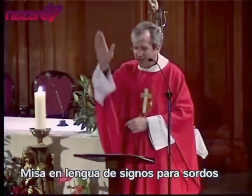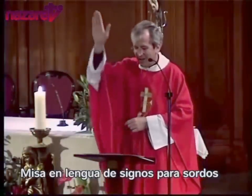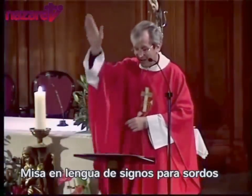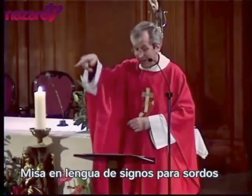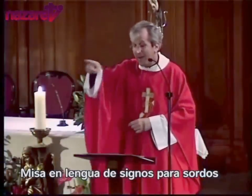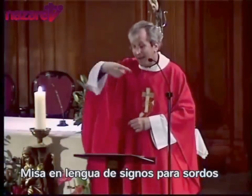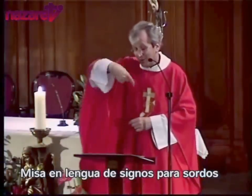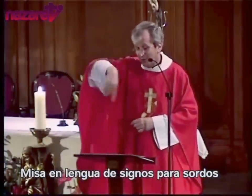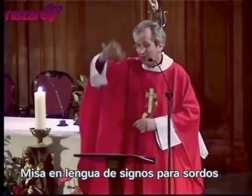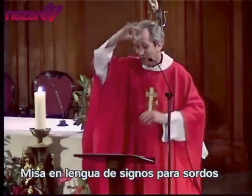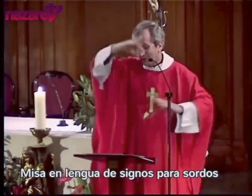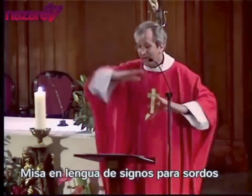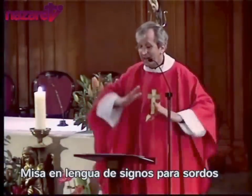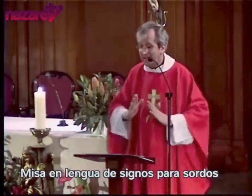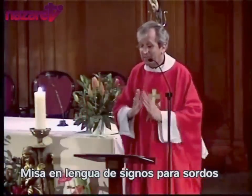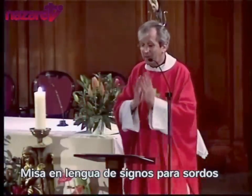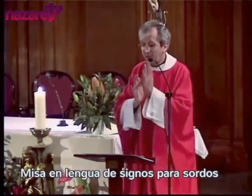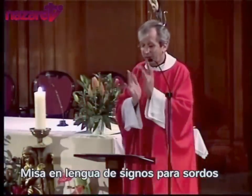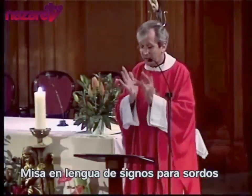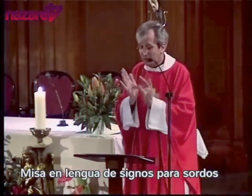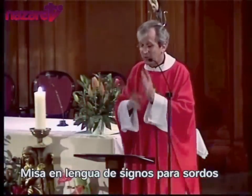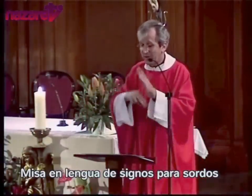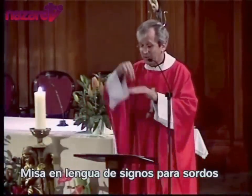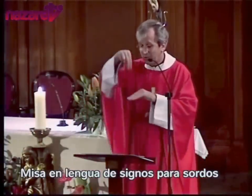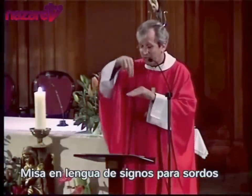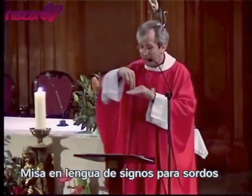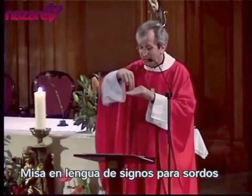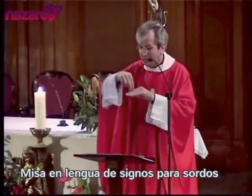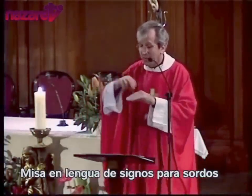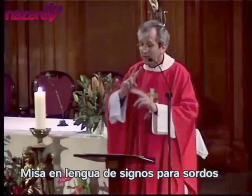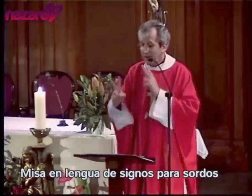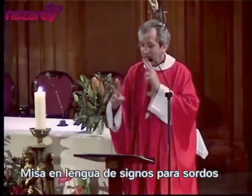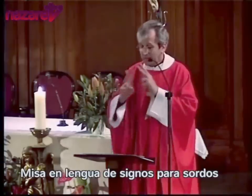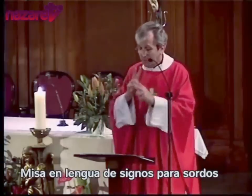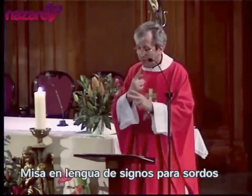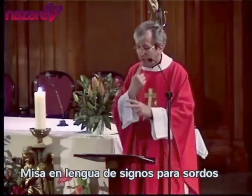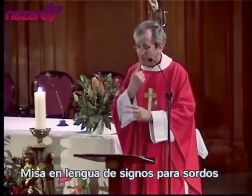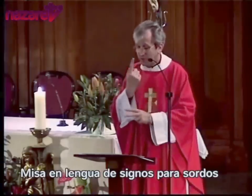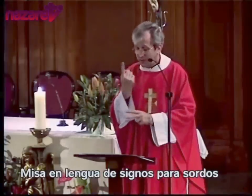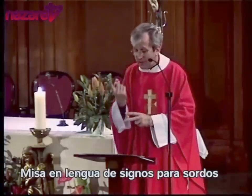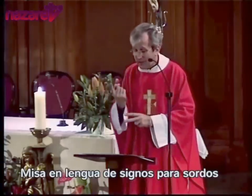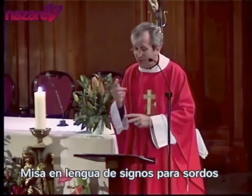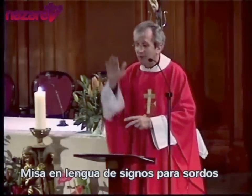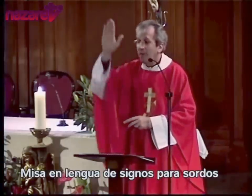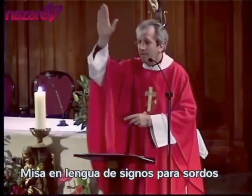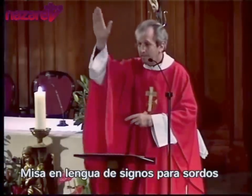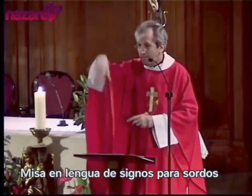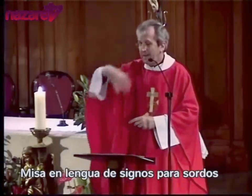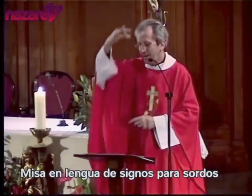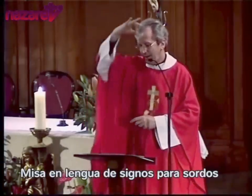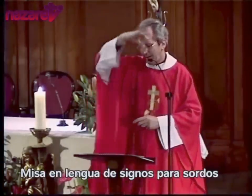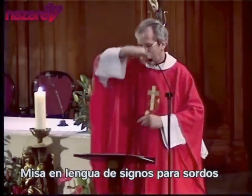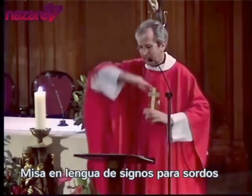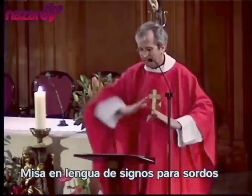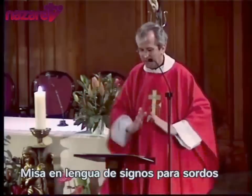Pidamos que venga a nosotros el Espíritu de Jesús resucitado. Y respondamos diciendo: